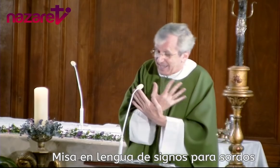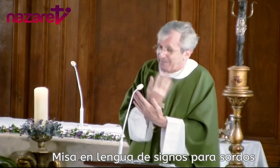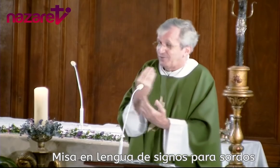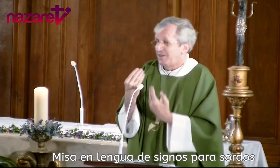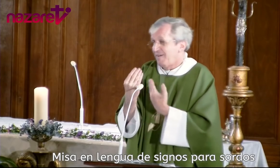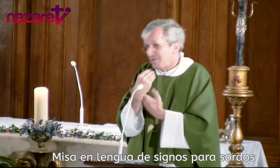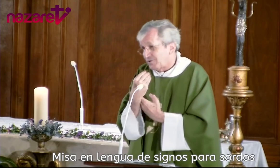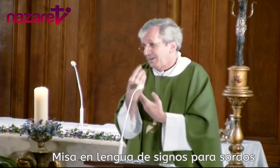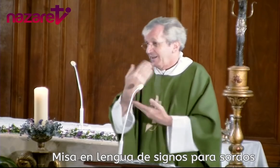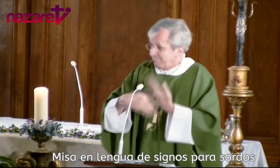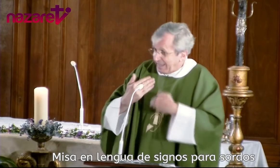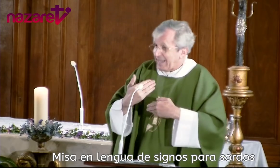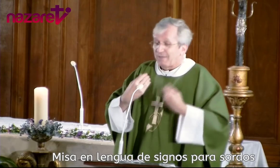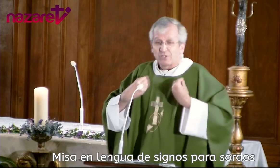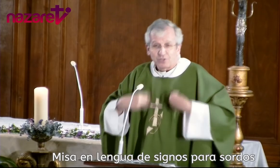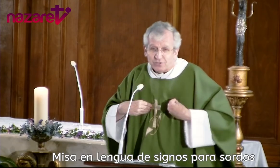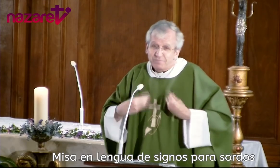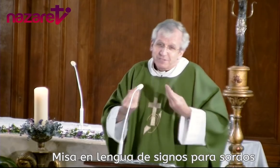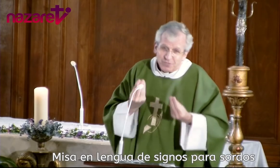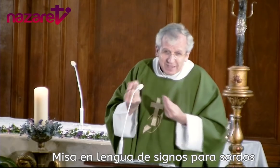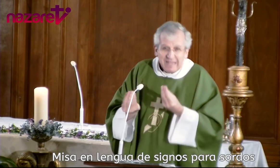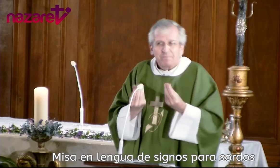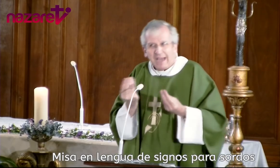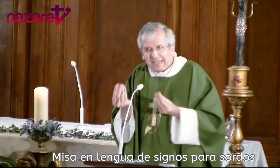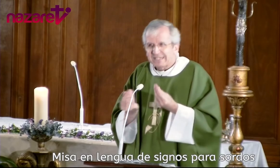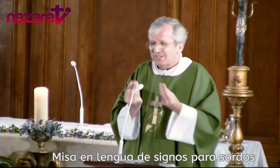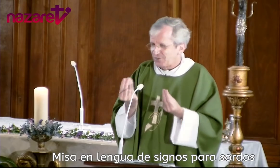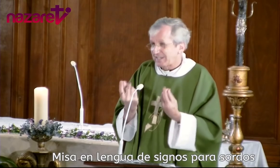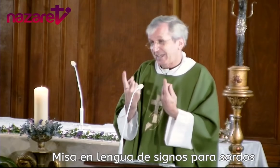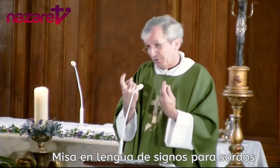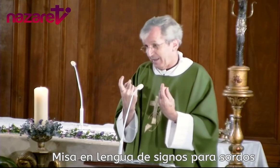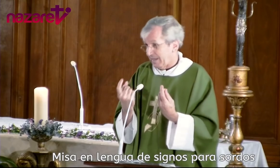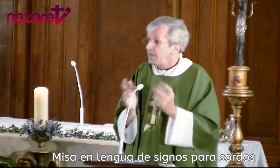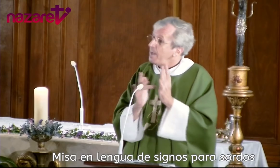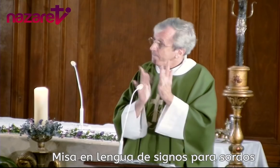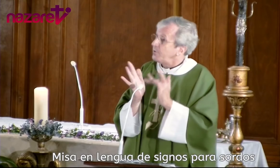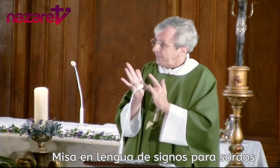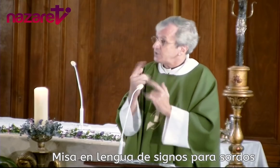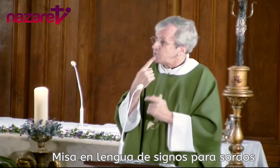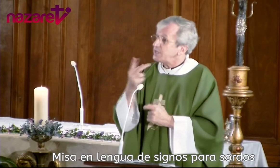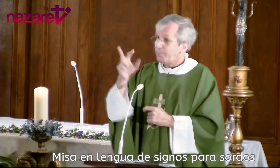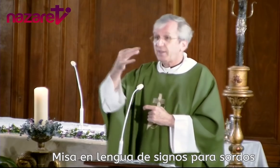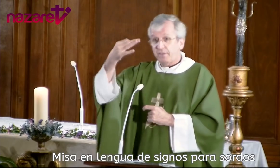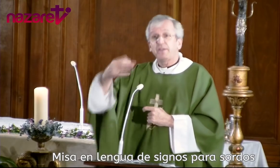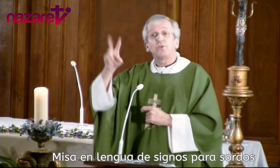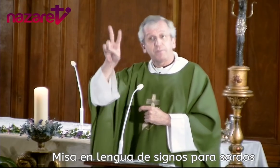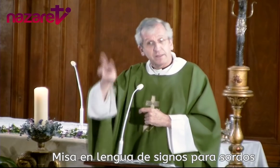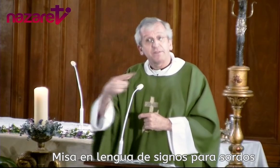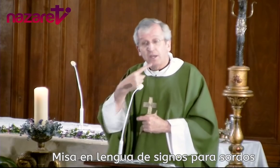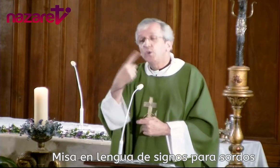engañamos a nosotros mismos. Es decir, hay esas cosas que nos faltan. Pero de Jesús sí que podían decirlo de verdad, es decir, tú